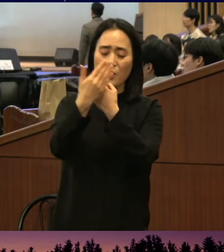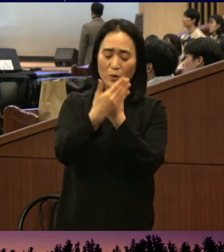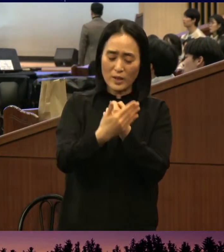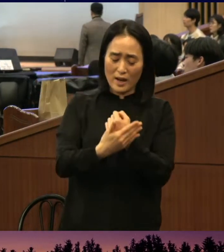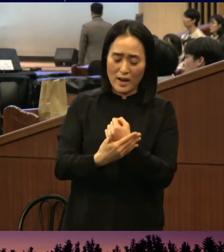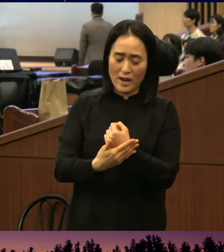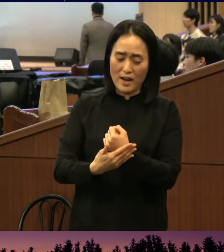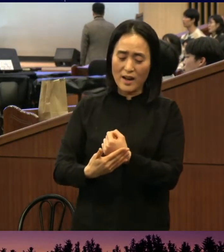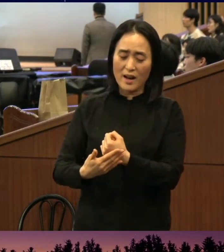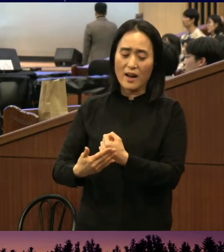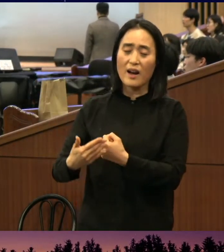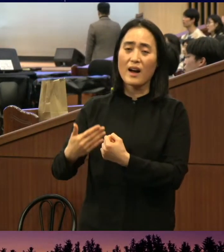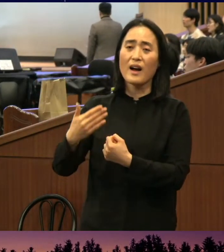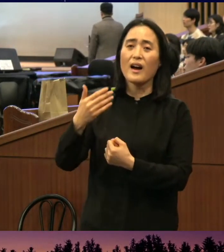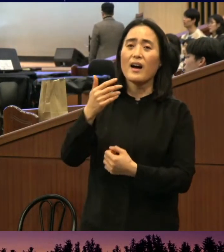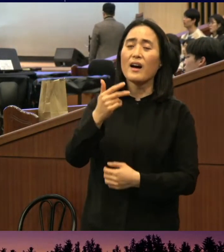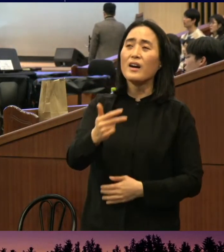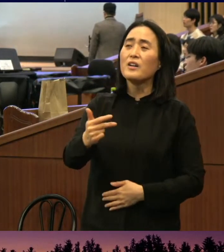은혜로다